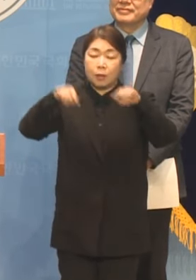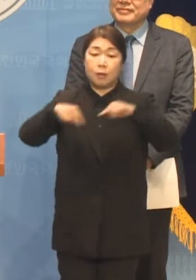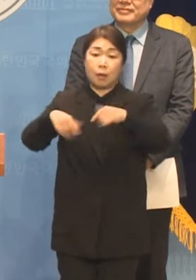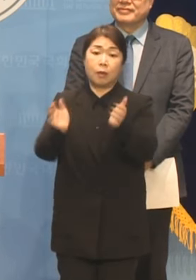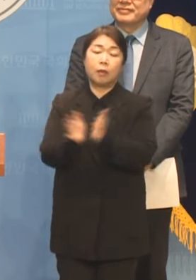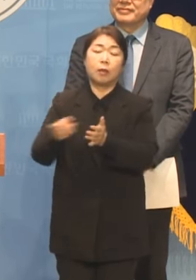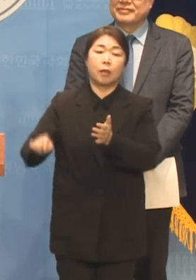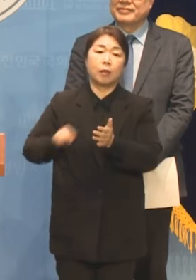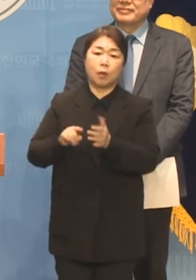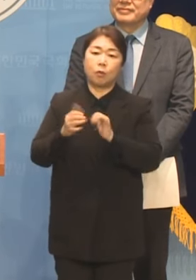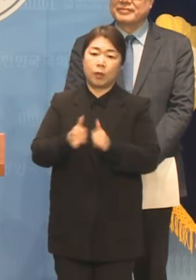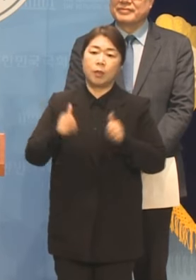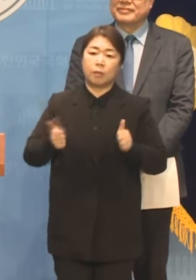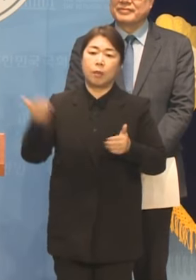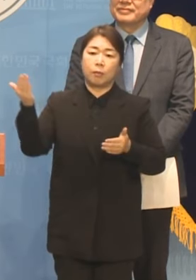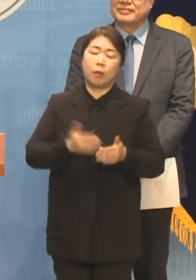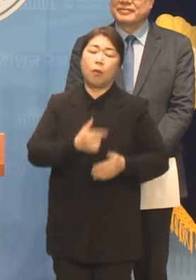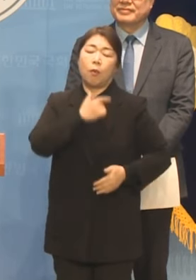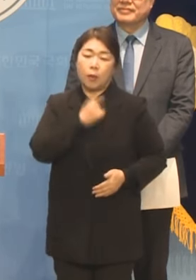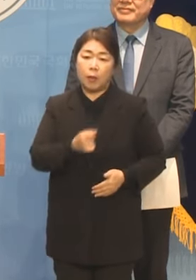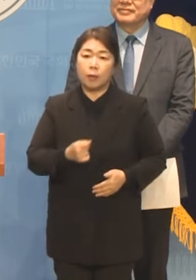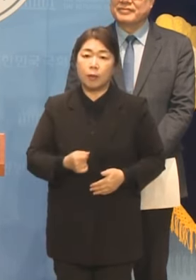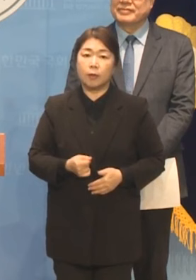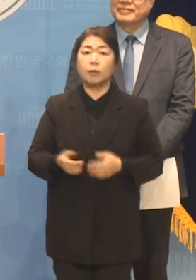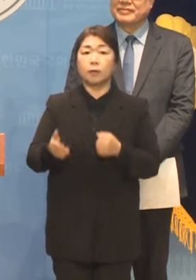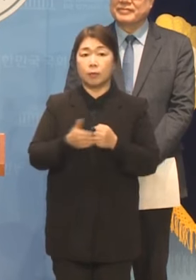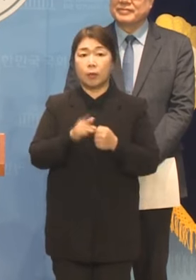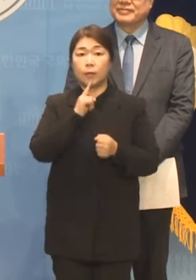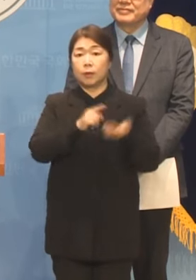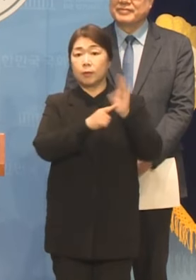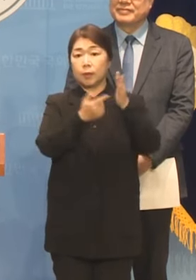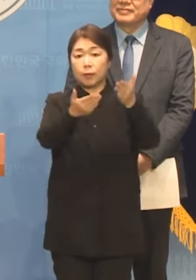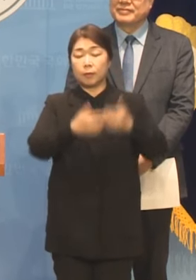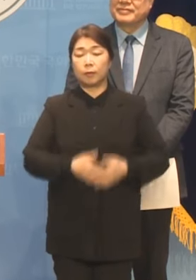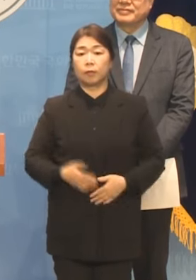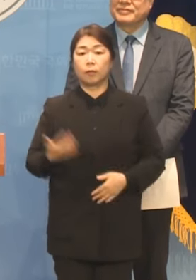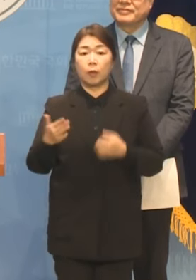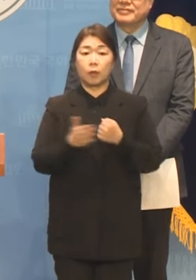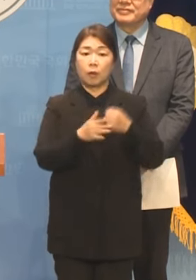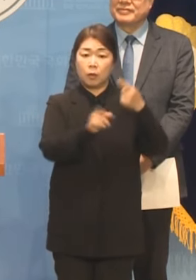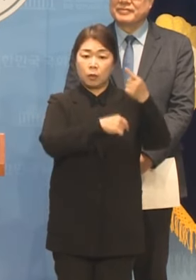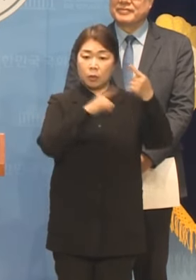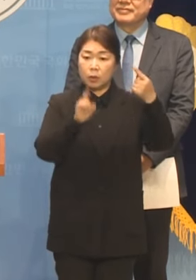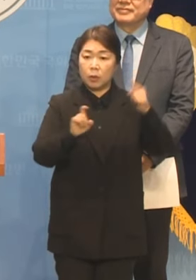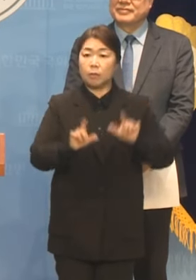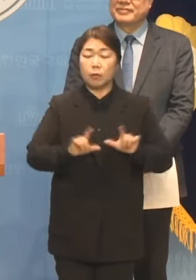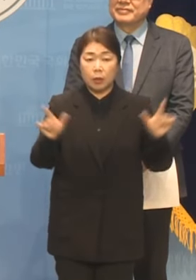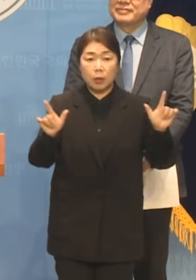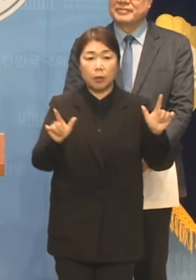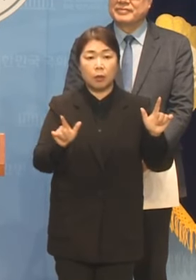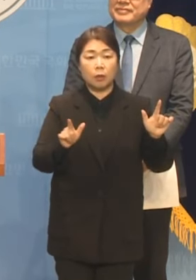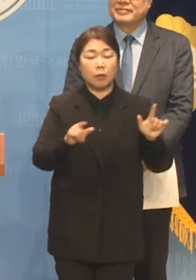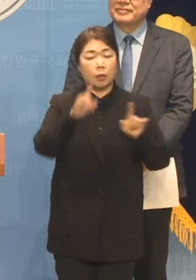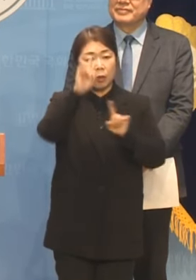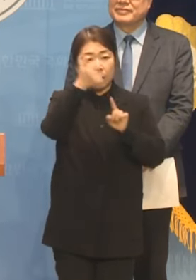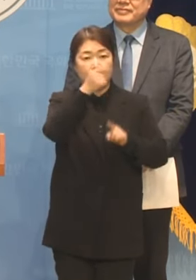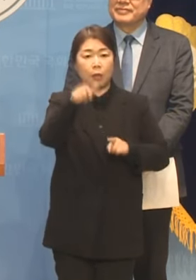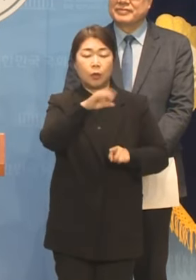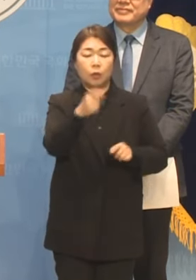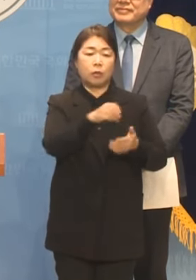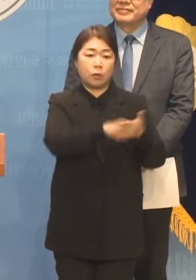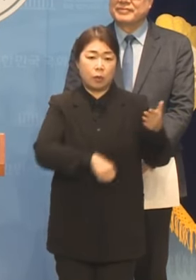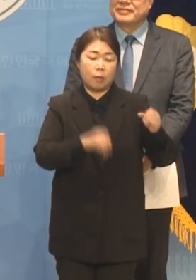심판을 직접 받고 받고자 합니다 그래서 지난 1월 10일 학전 총리의 탈당 시점에